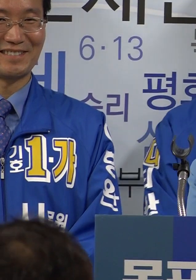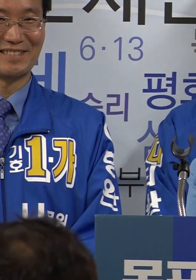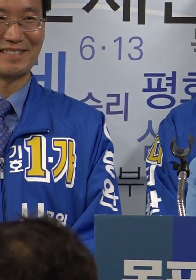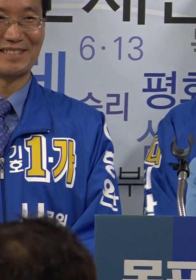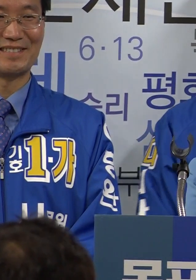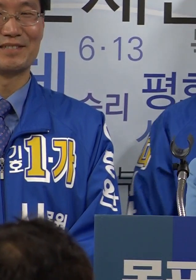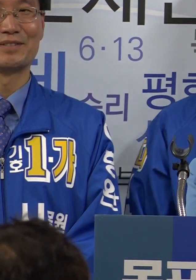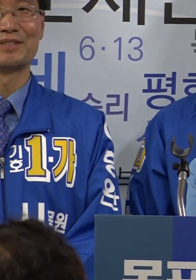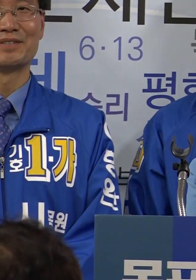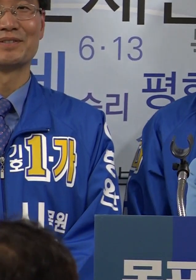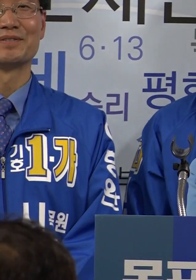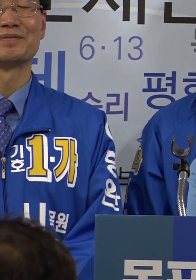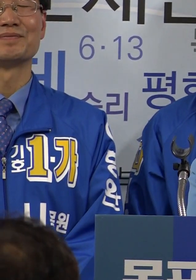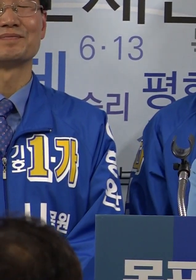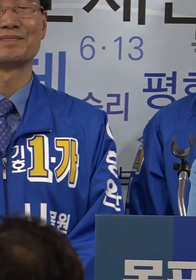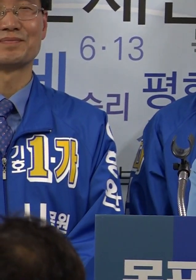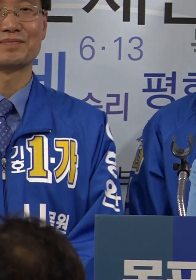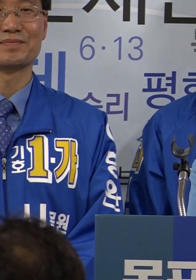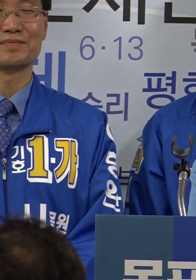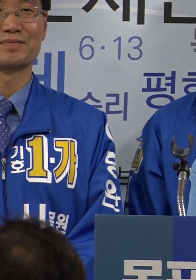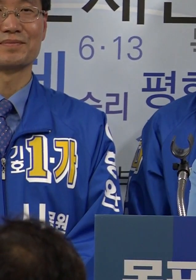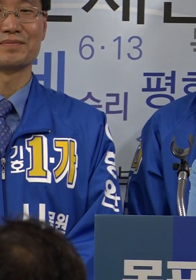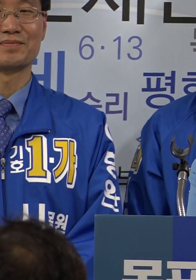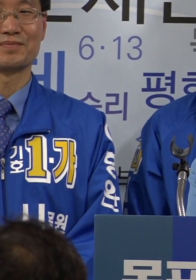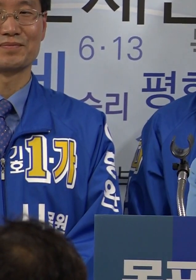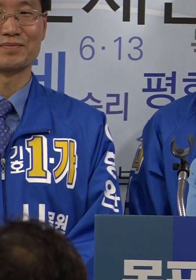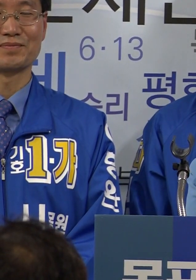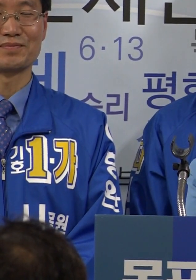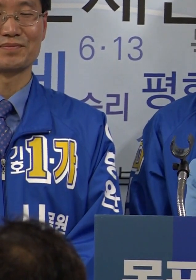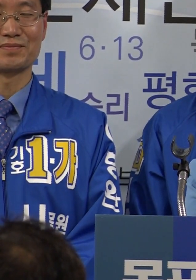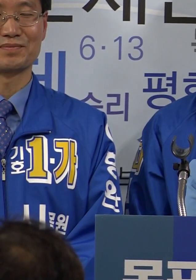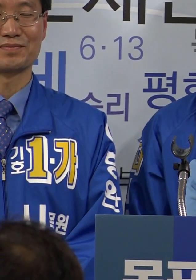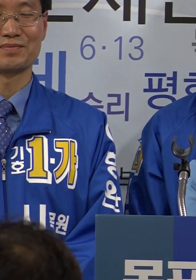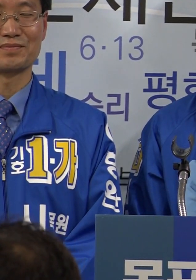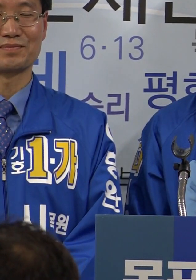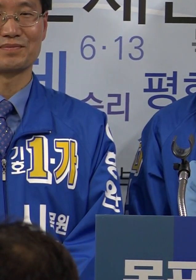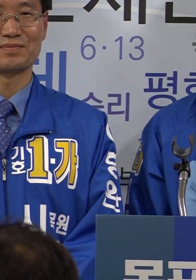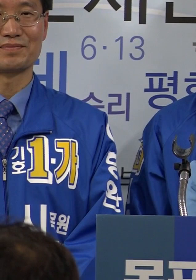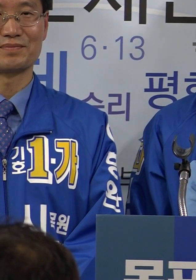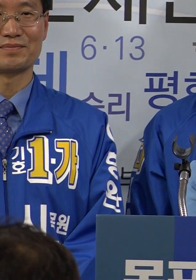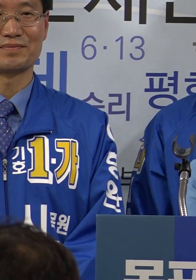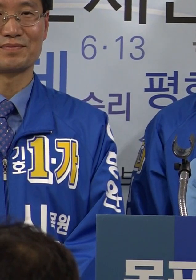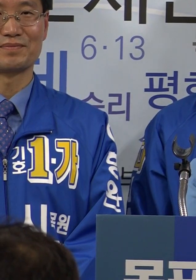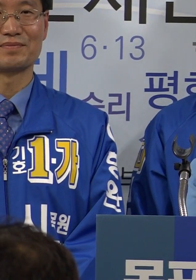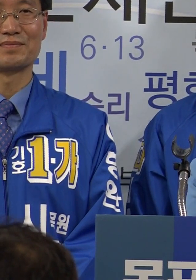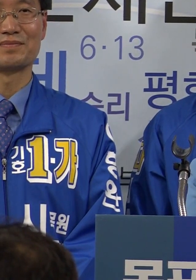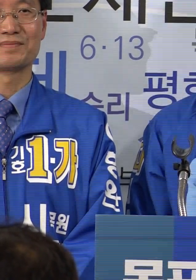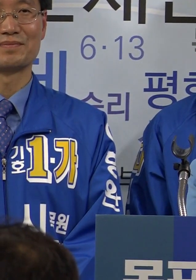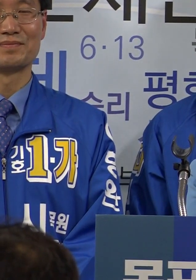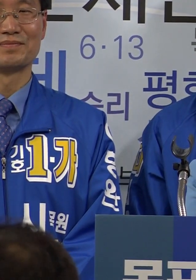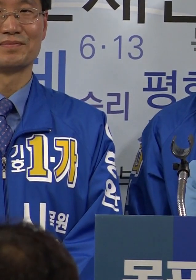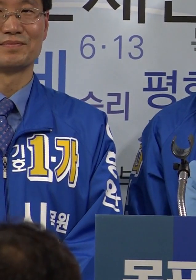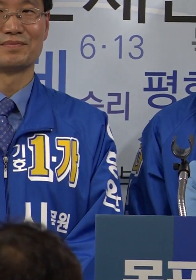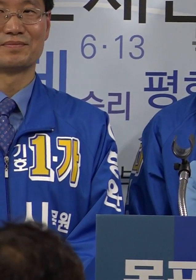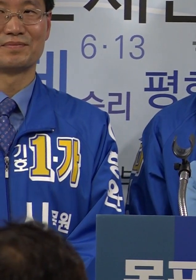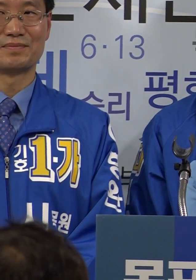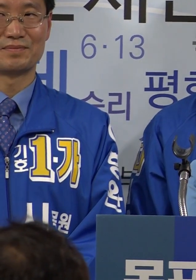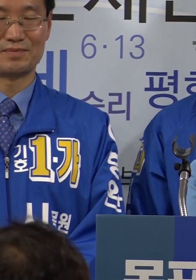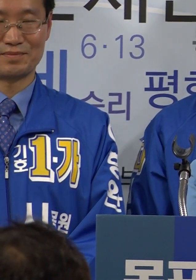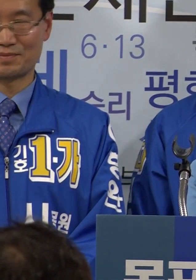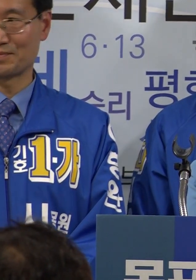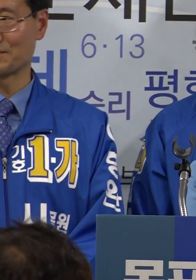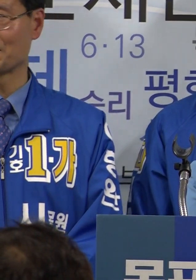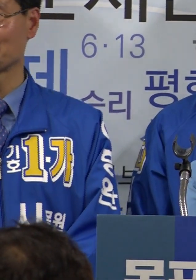그래서 무안신안 영암에 국회의원 재보궐선거가 있어요. 그곳의 후보자가